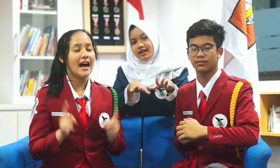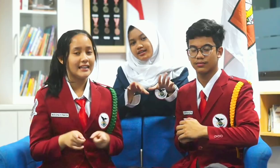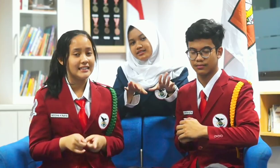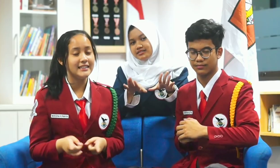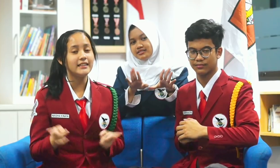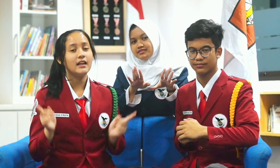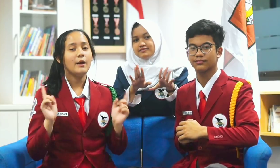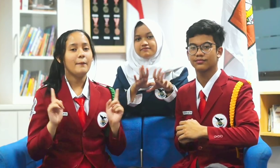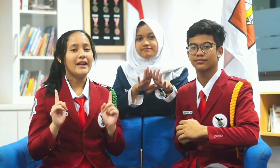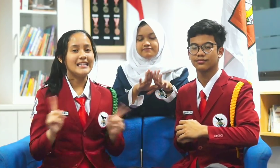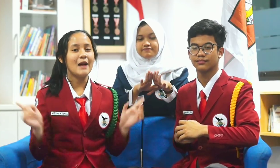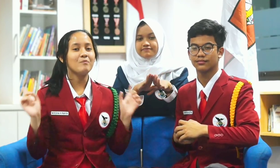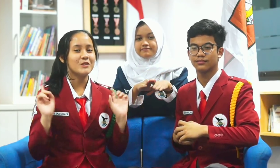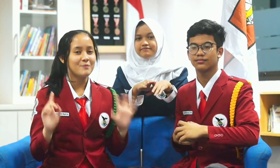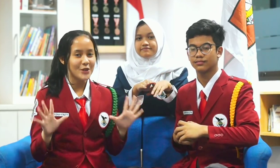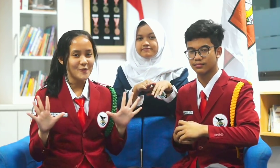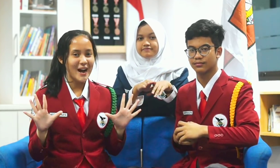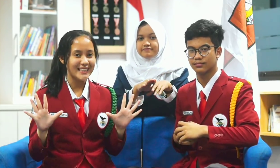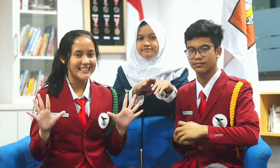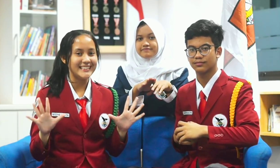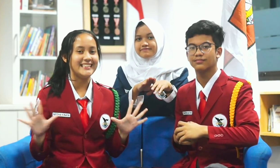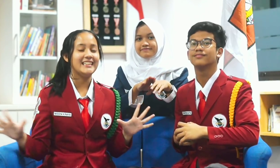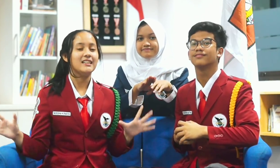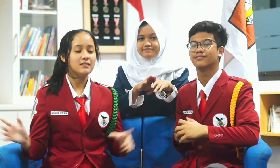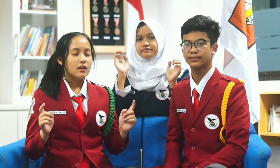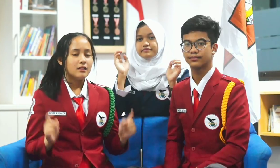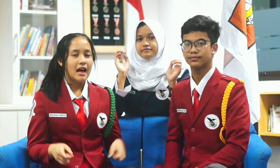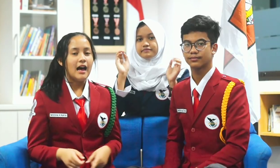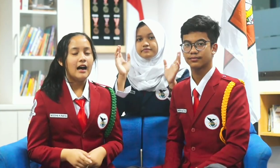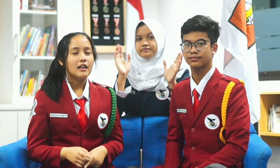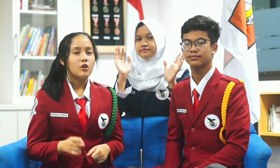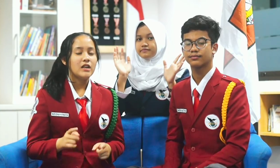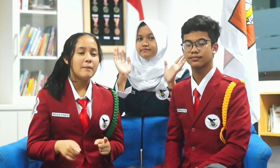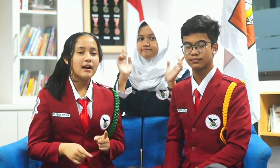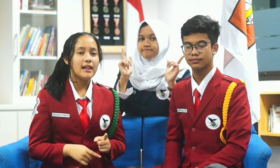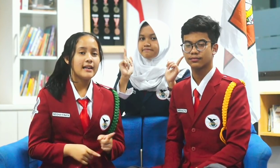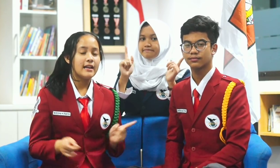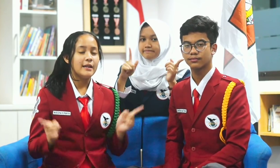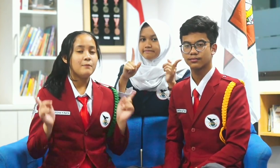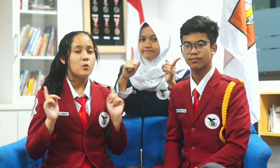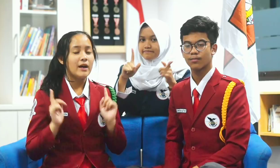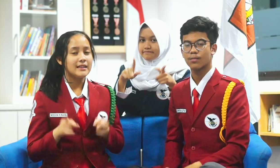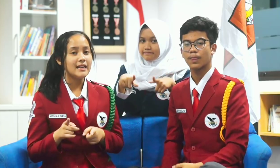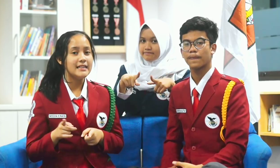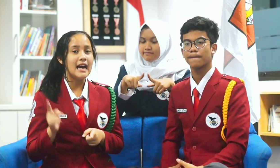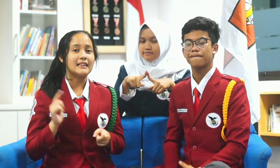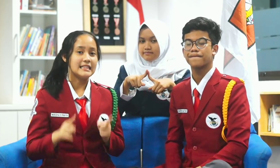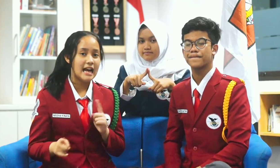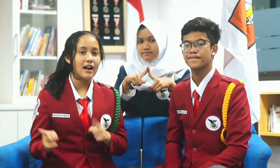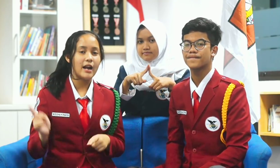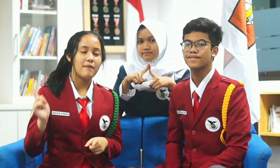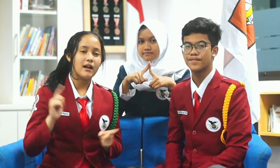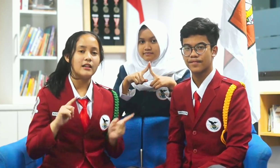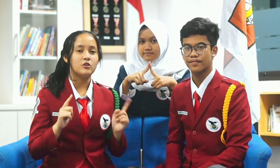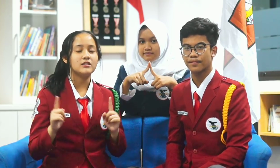ppdb.smanumht.jakarta.go.id pada jam 10 pagi. Nah, kalau nama kalian ada di pengumuman tadi, artinya kalian bakal ikut